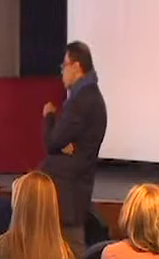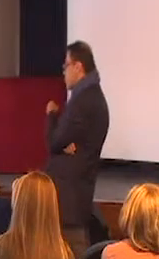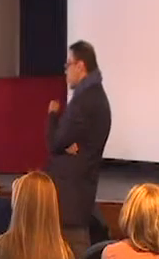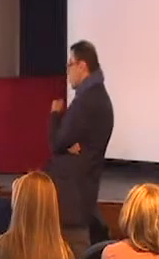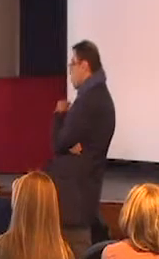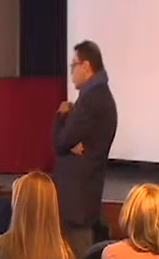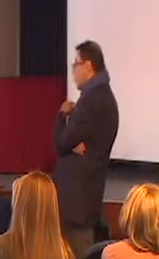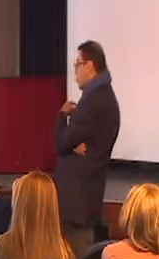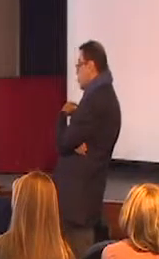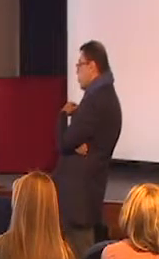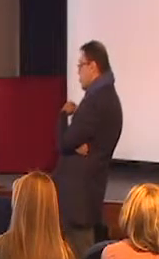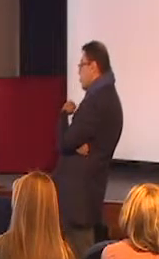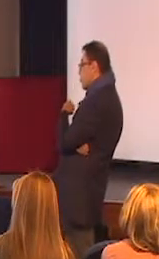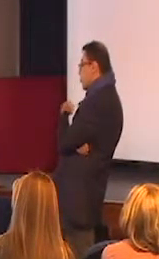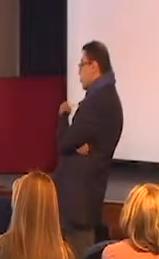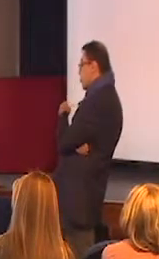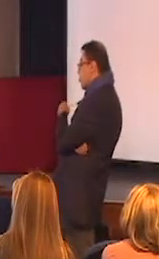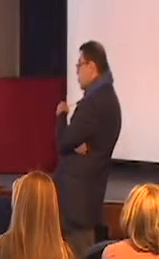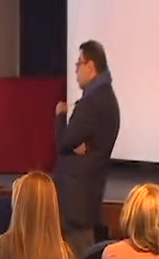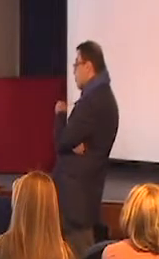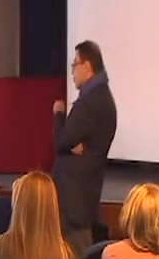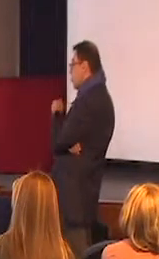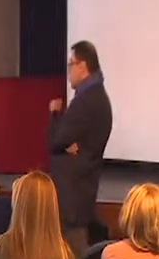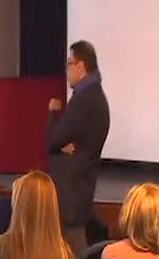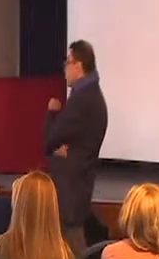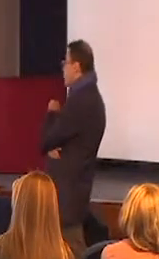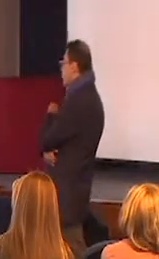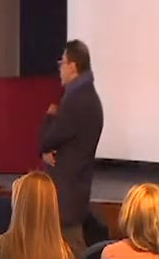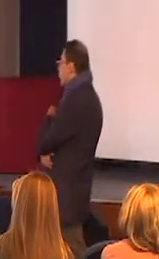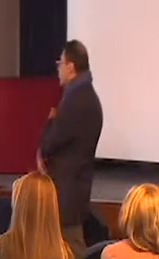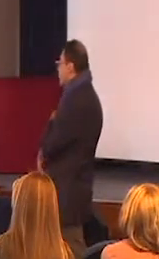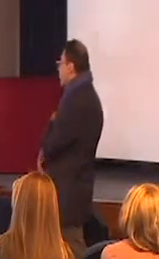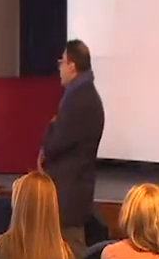recuerda de 12 años porque no tenía comunicación.